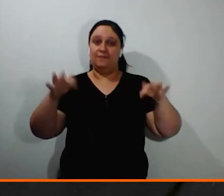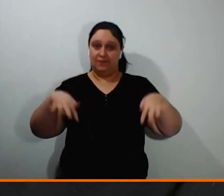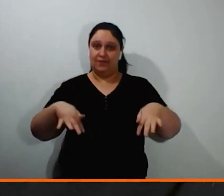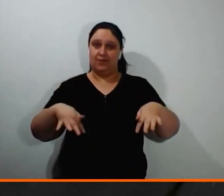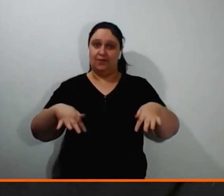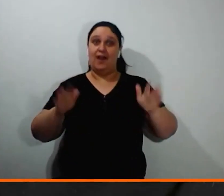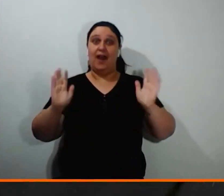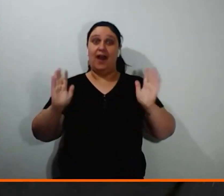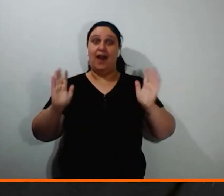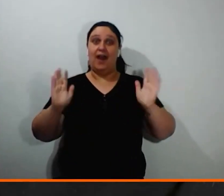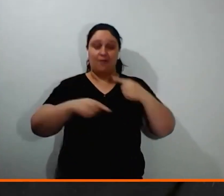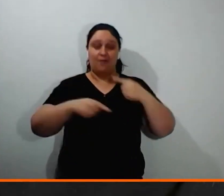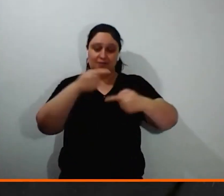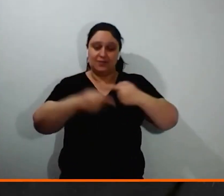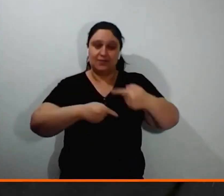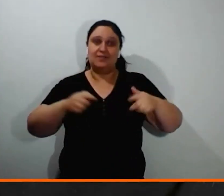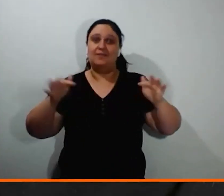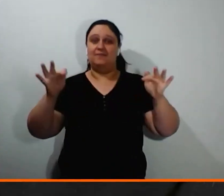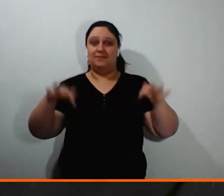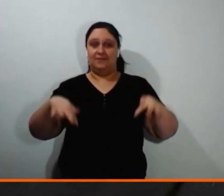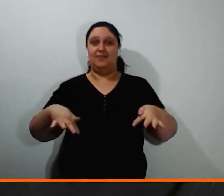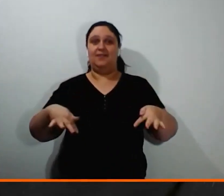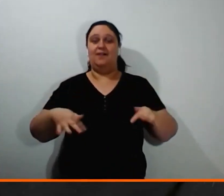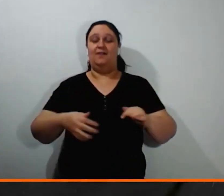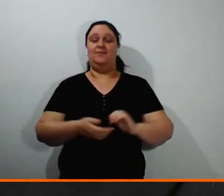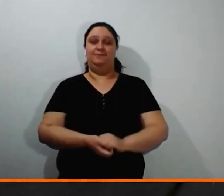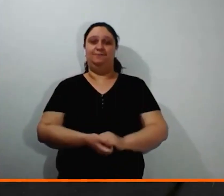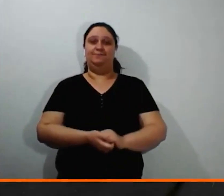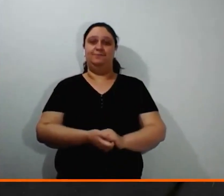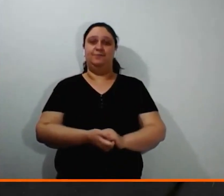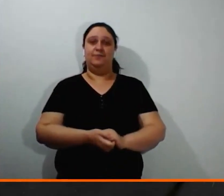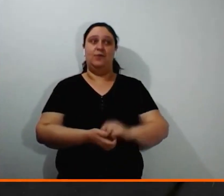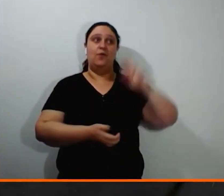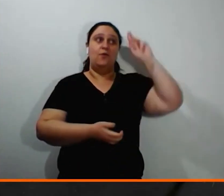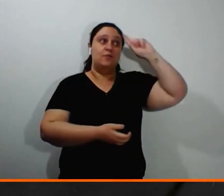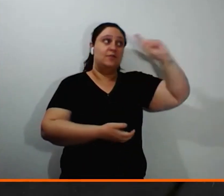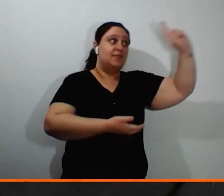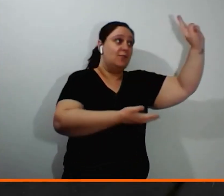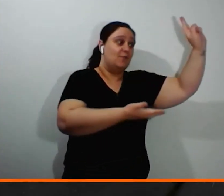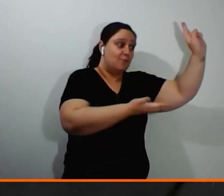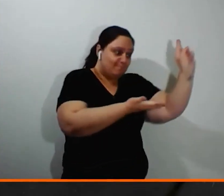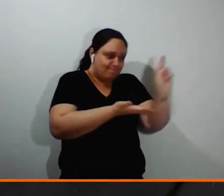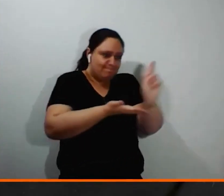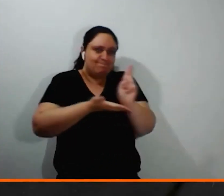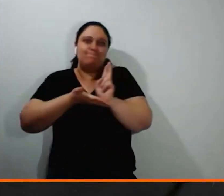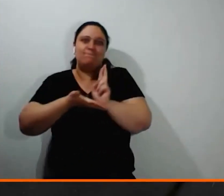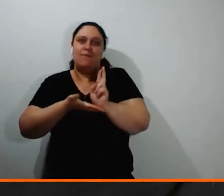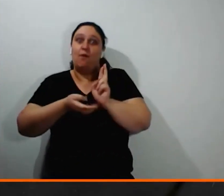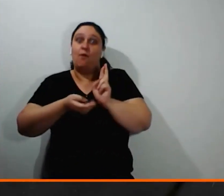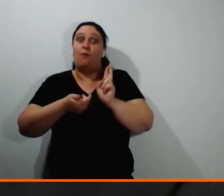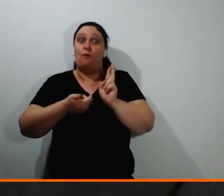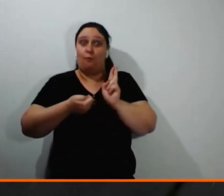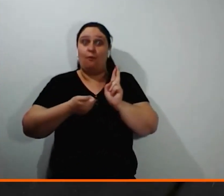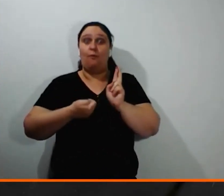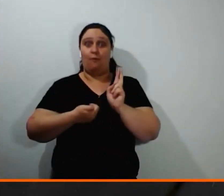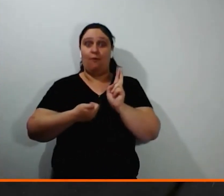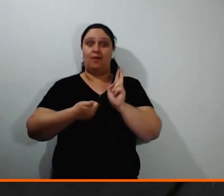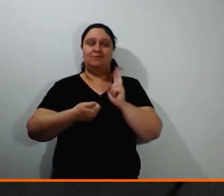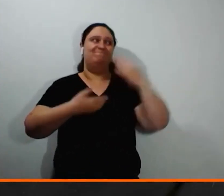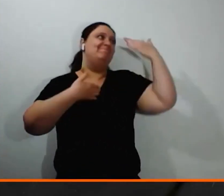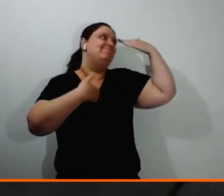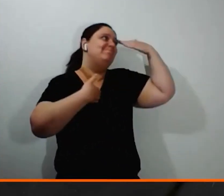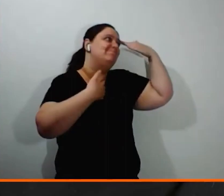final. A volta do Senhor está iminente. Graças ao Senhor. Ontem,